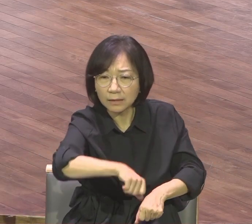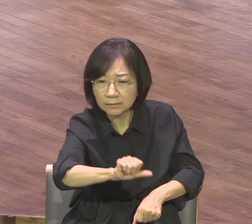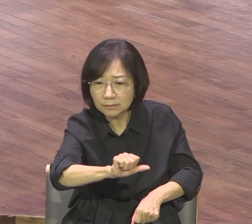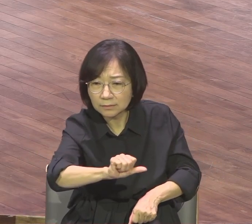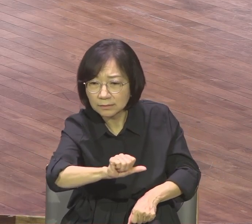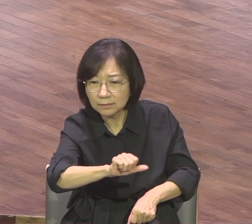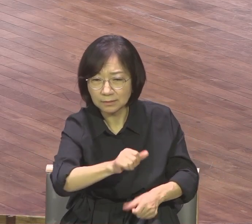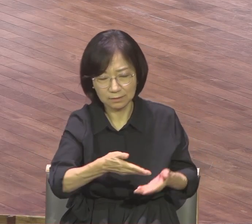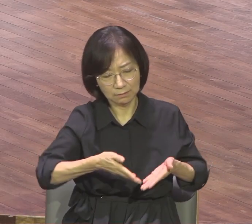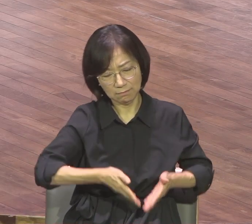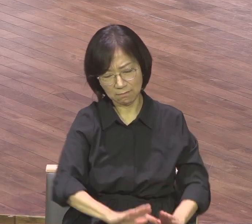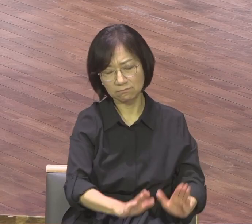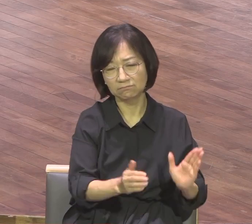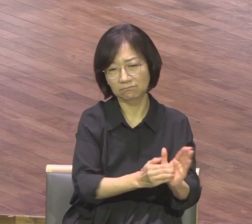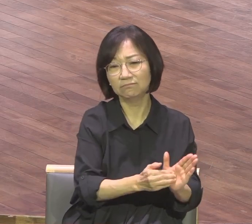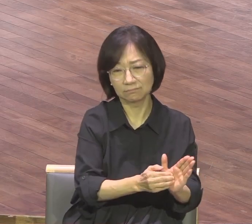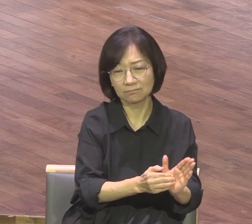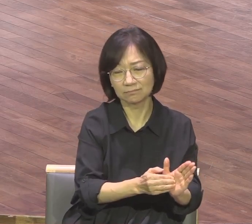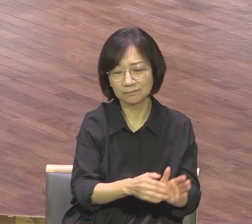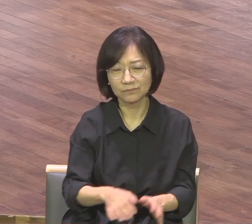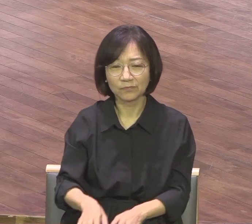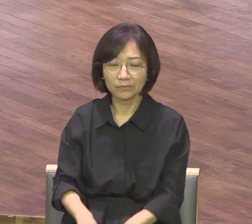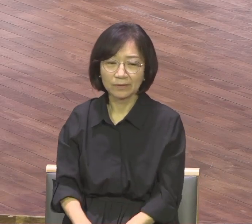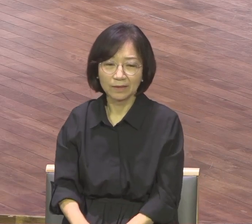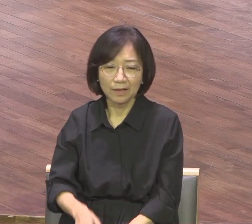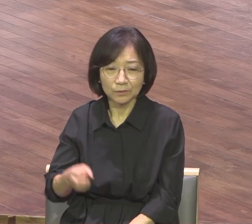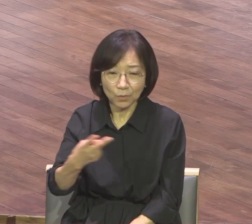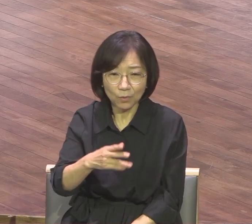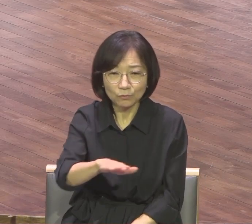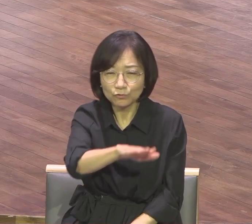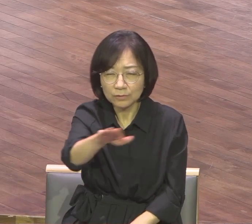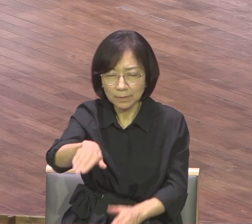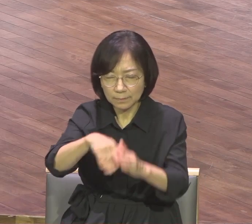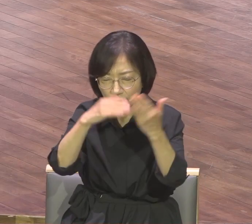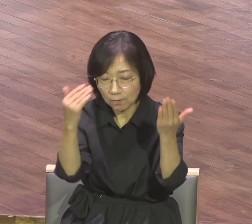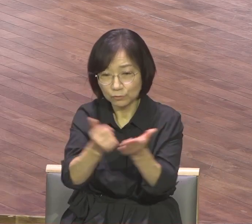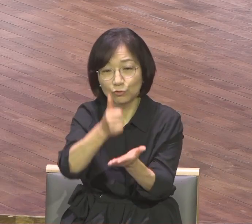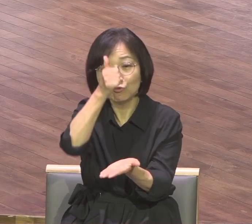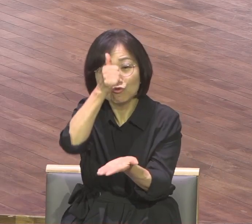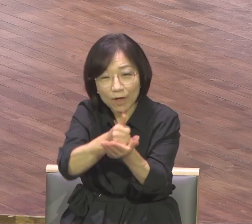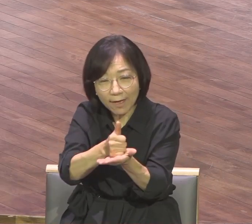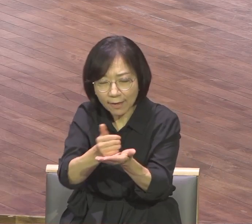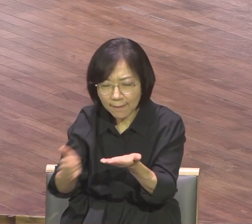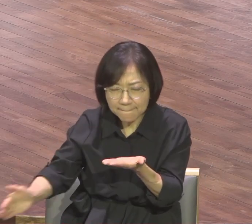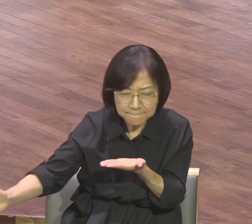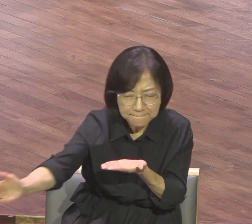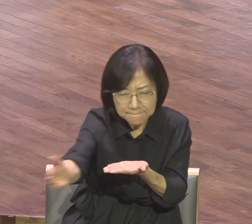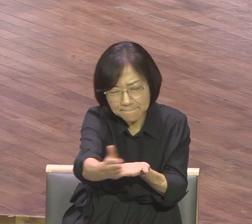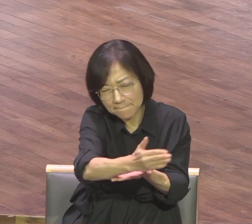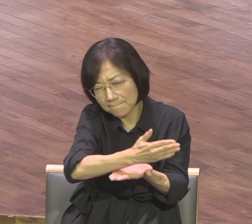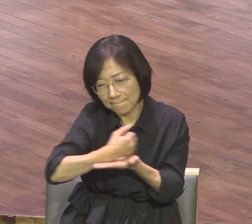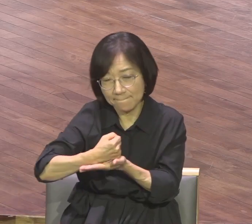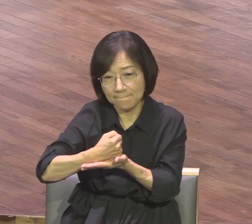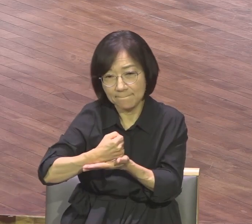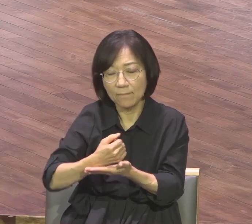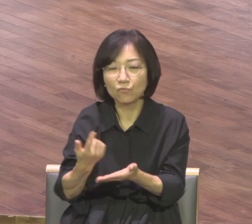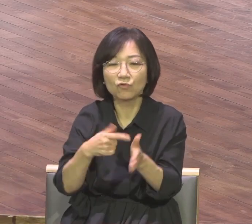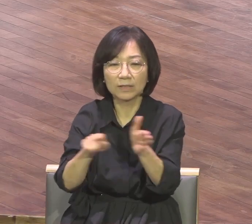오셨어요. 자 그리고 우리의 모든 죄를 담당하기 위해서 뭐 하셨어요? 마지막 십자가에